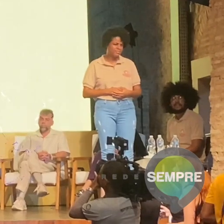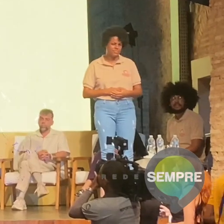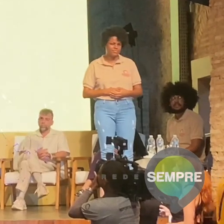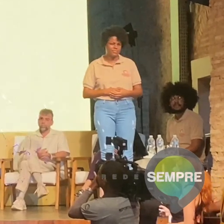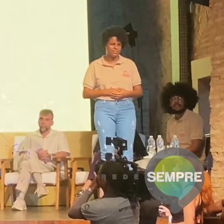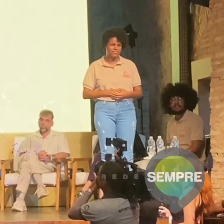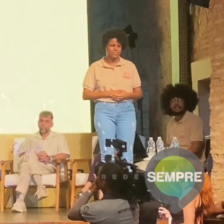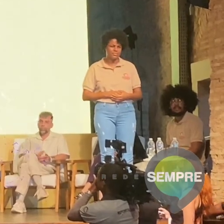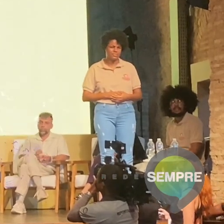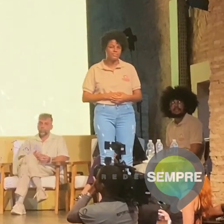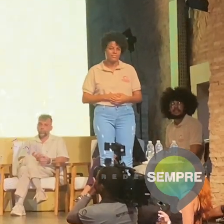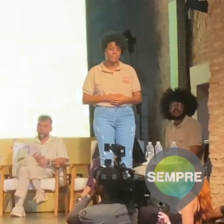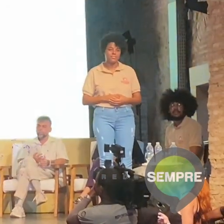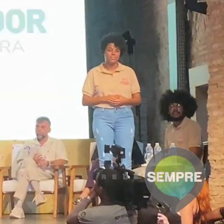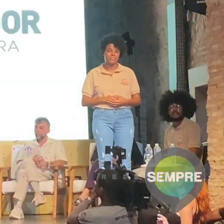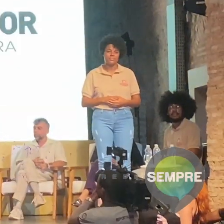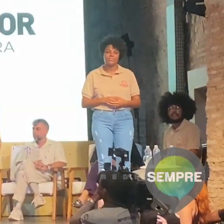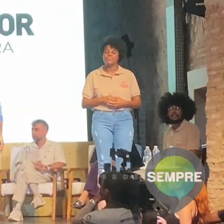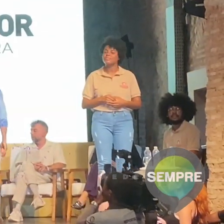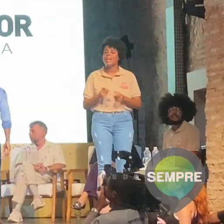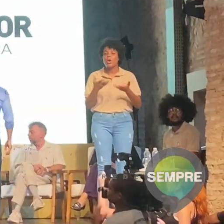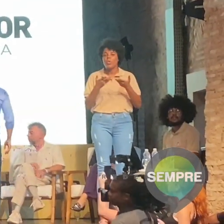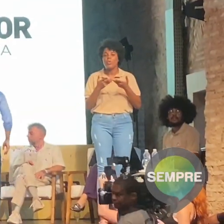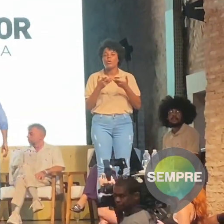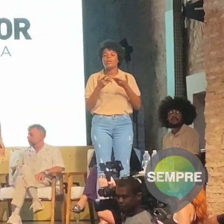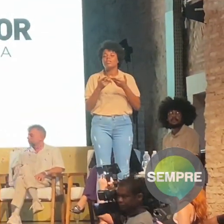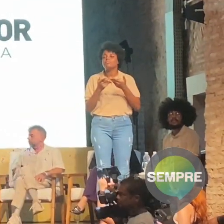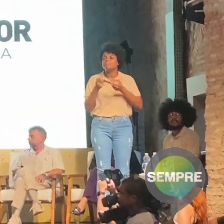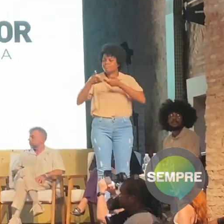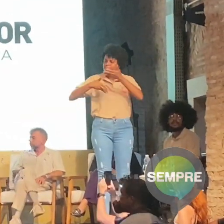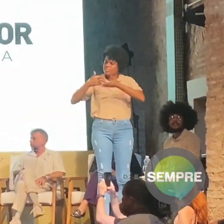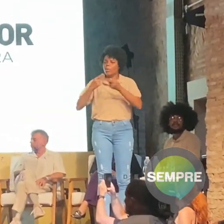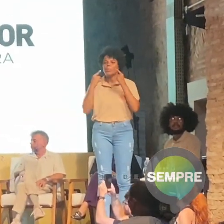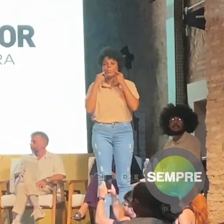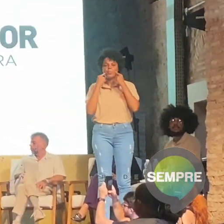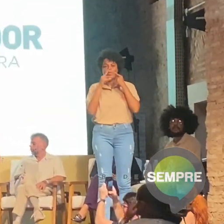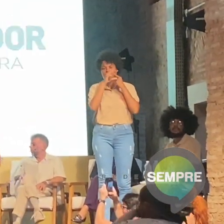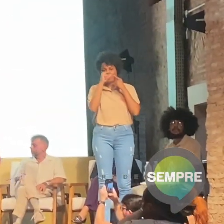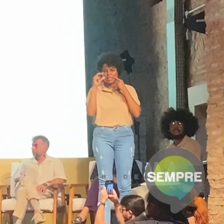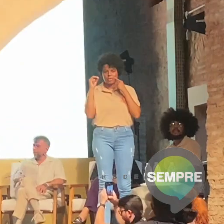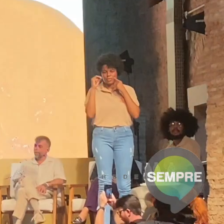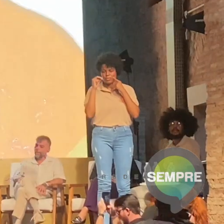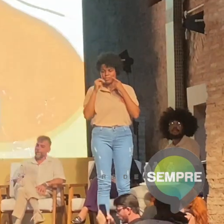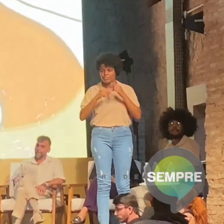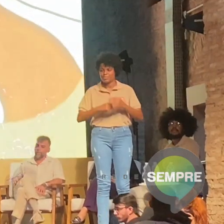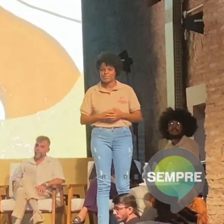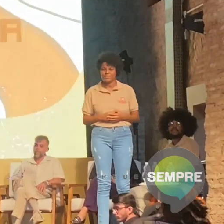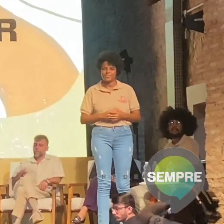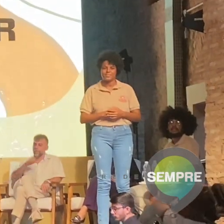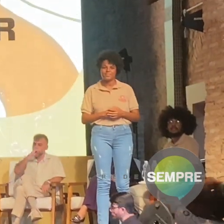Agora para um Reis a fazer uso da palavra aqui, por favor, queira tomar aqui a frente do palco.